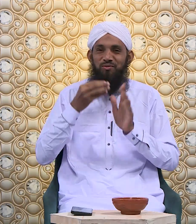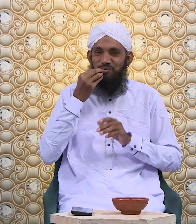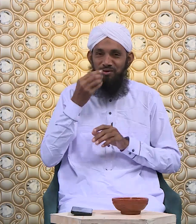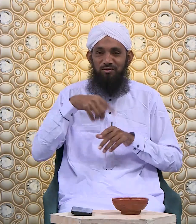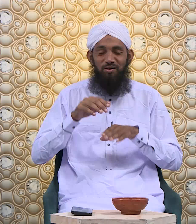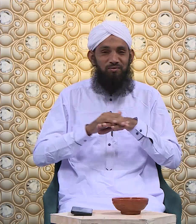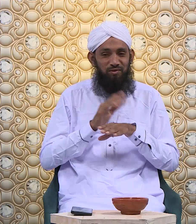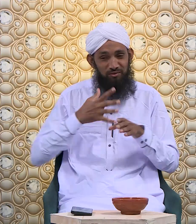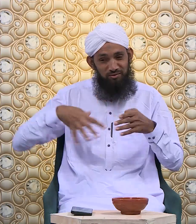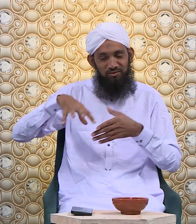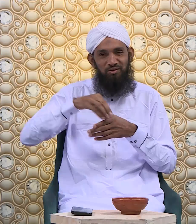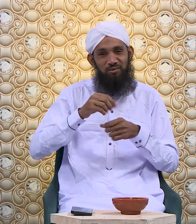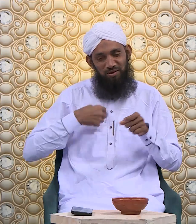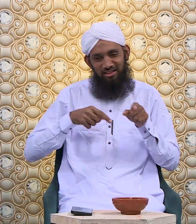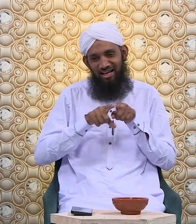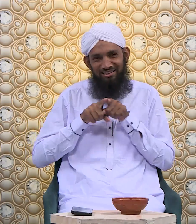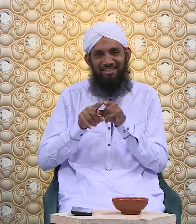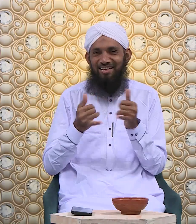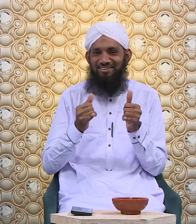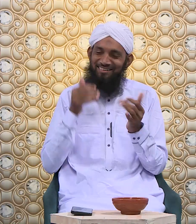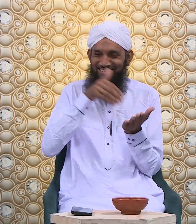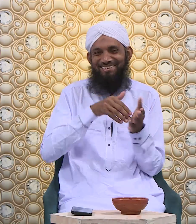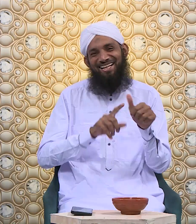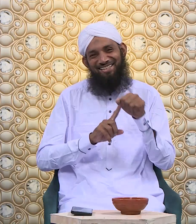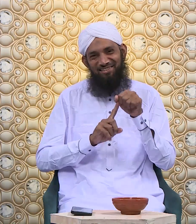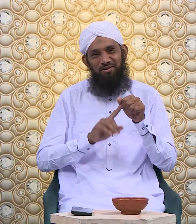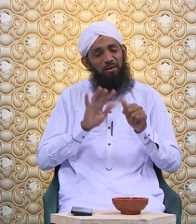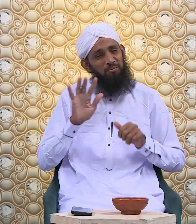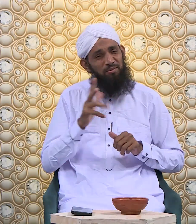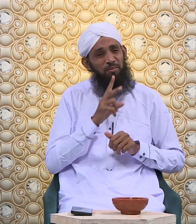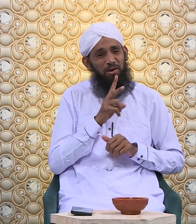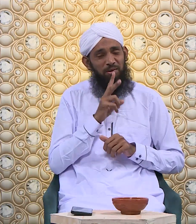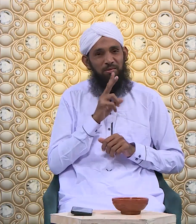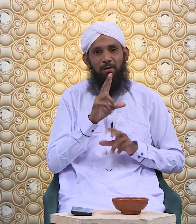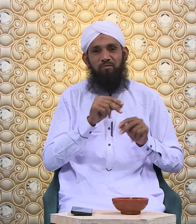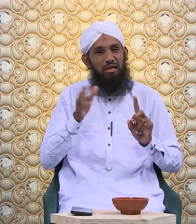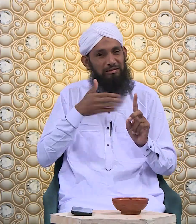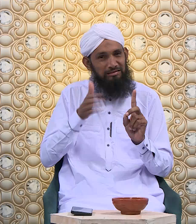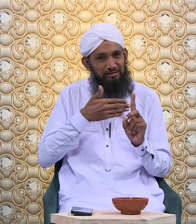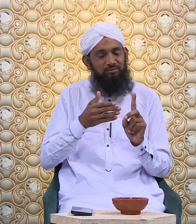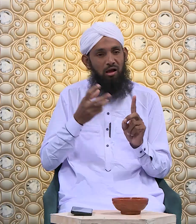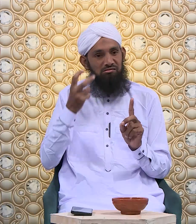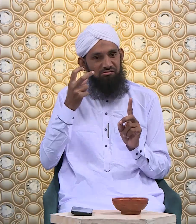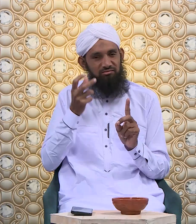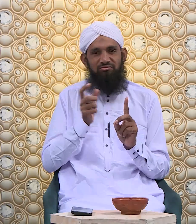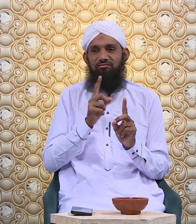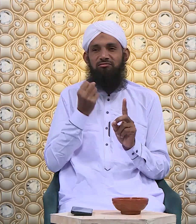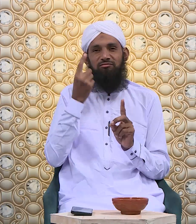مشفقانہ برتاؤ کرنا اور انہیں اپنے ساتھ کھلانا چاہیے بعد بعد پر مار پیٹ کرنا جھڑکنا آنکھیں دکھانا